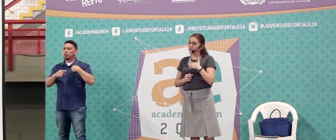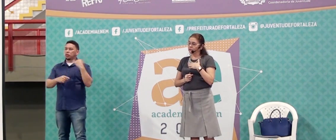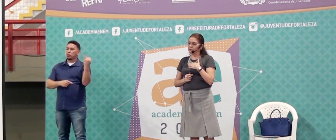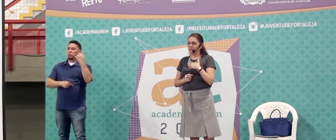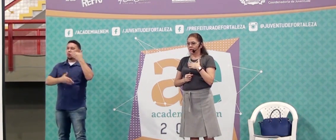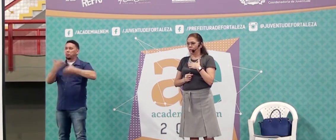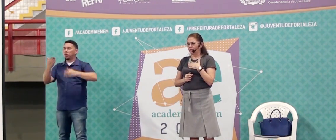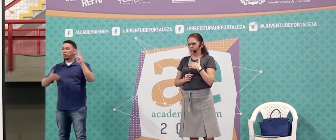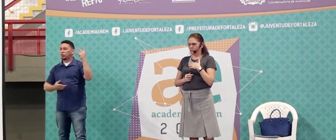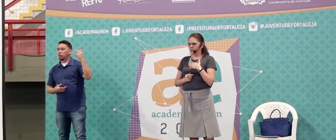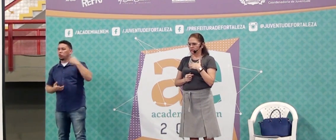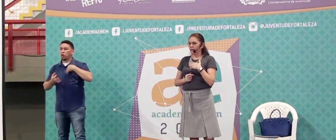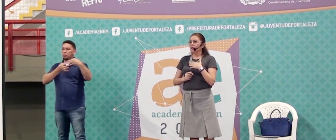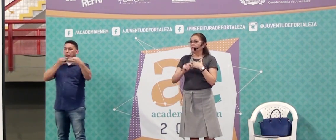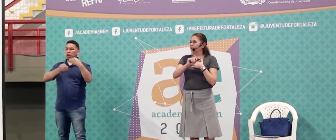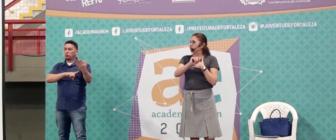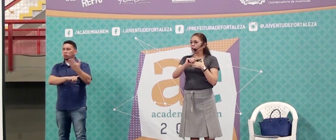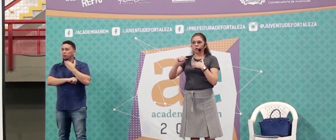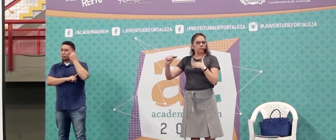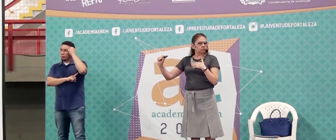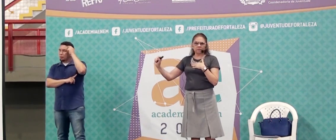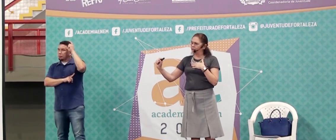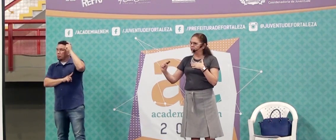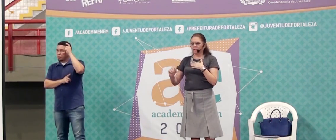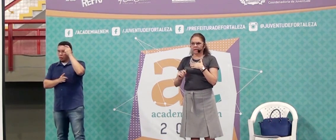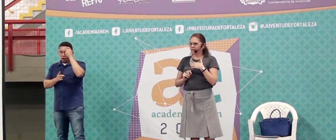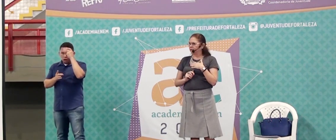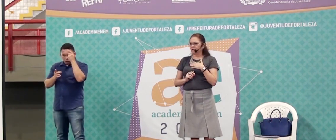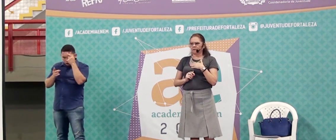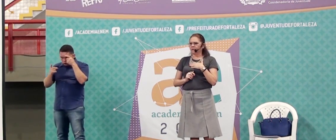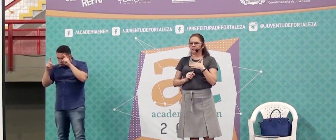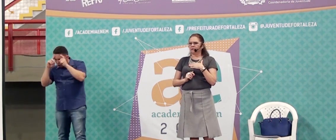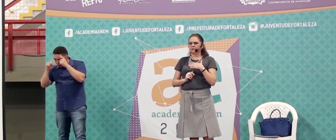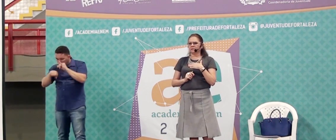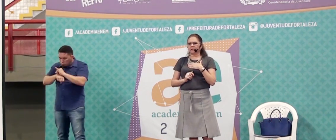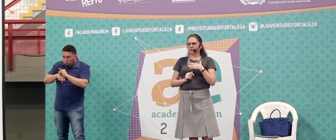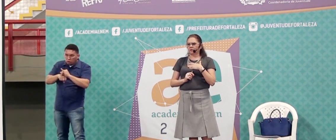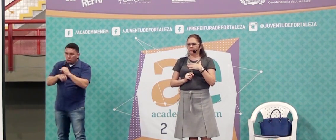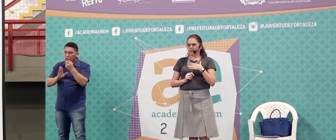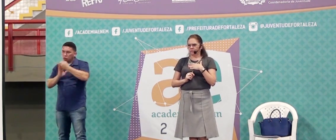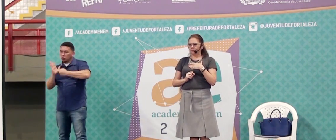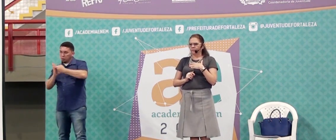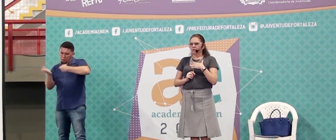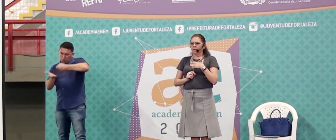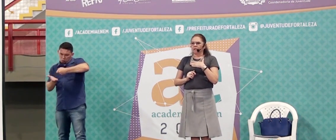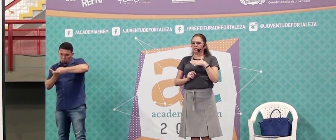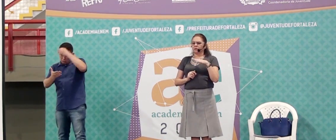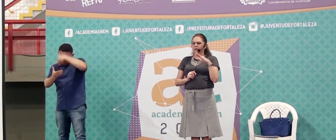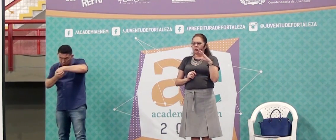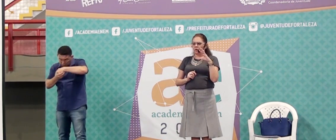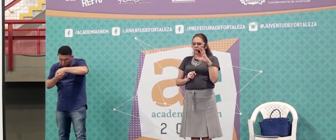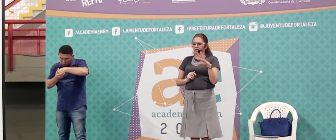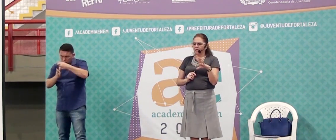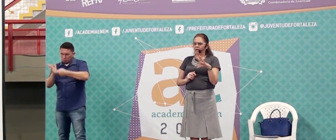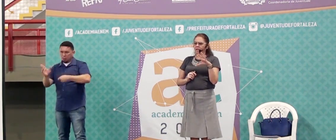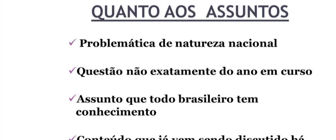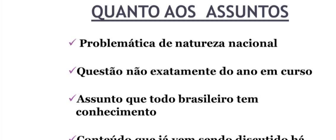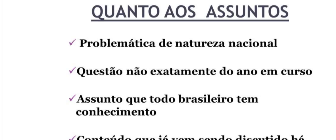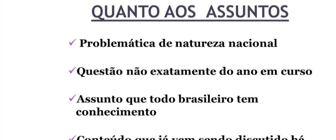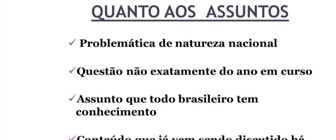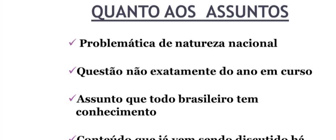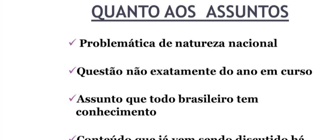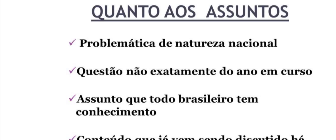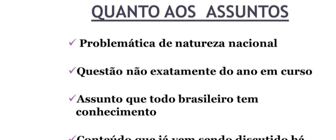os nossos argumentos, mas como tema de redação, ele não será cobrado. Então eu